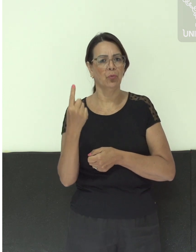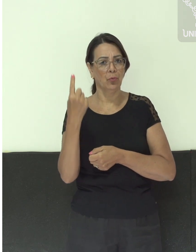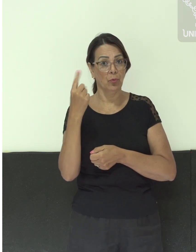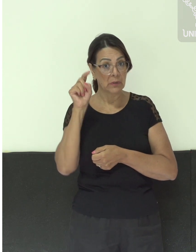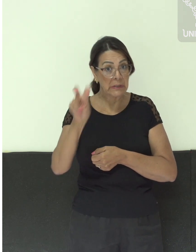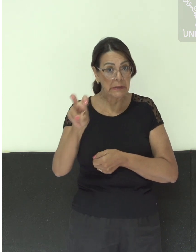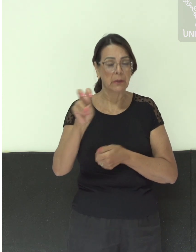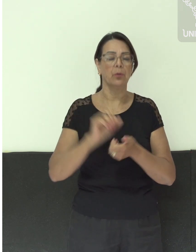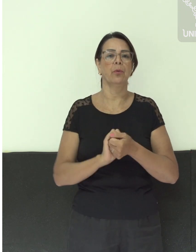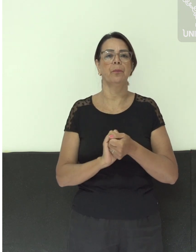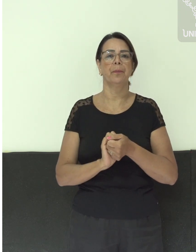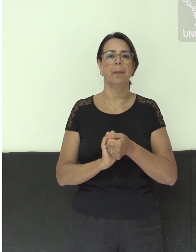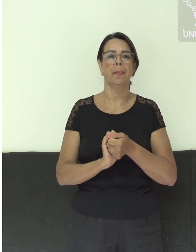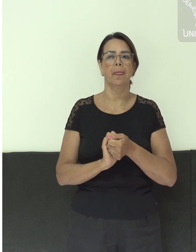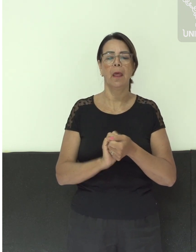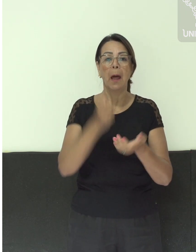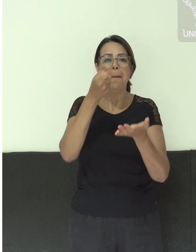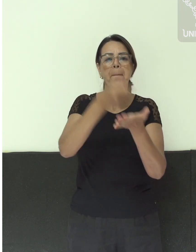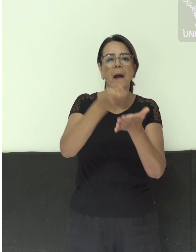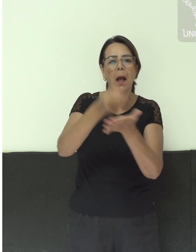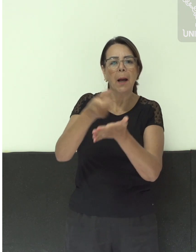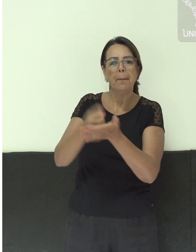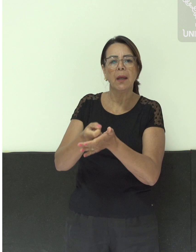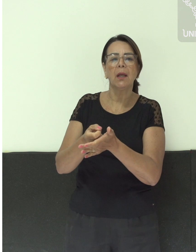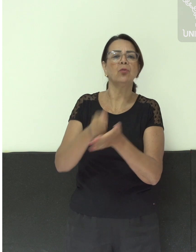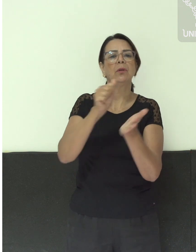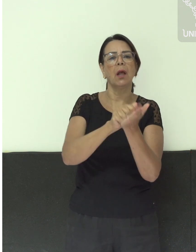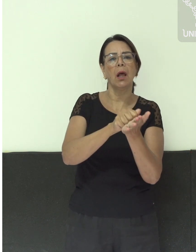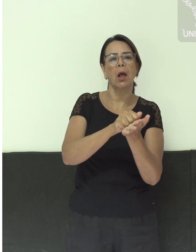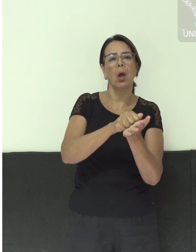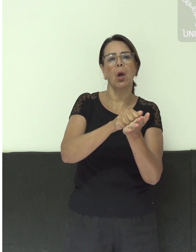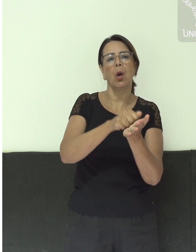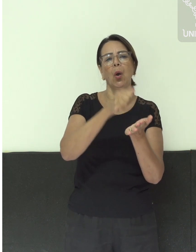6.6.1.1.5. Indenizações decorrentes de contrato de segurança.